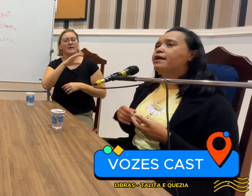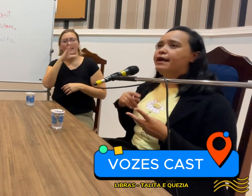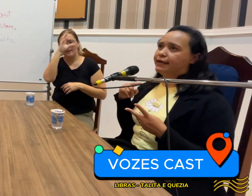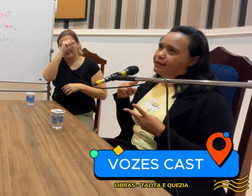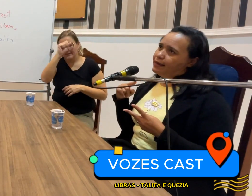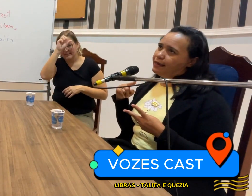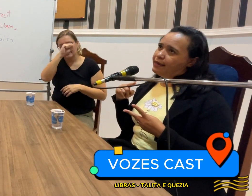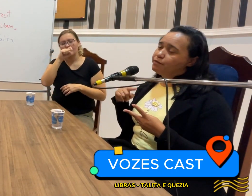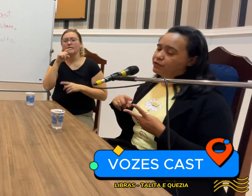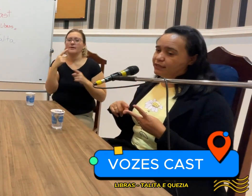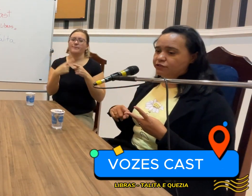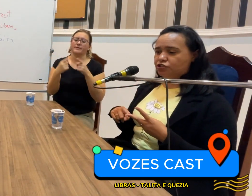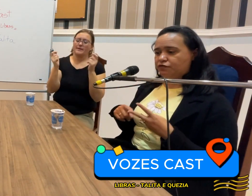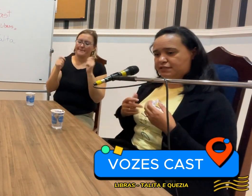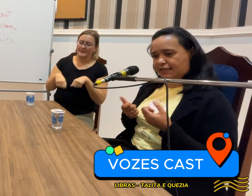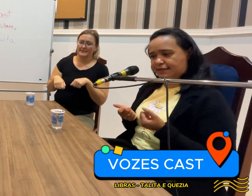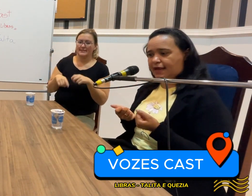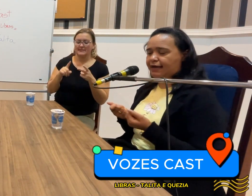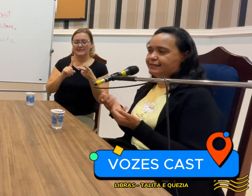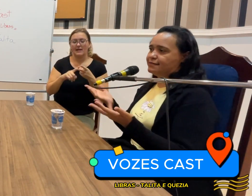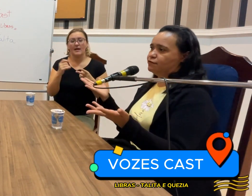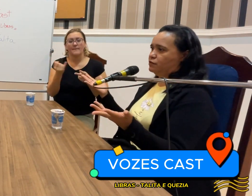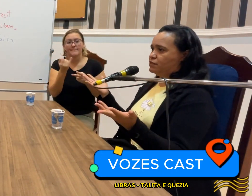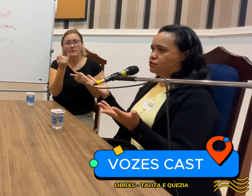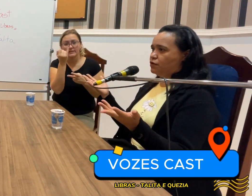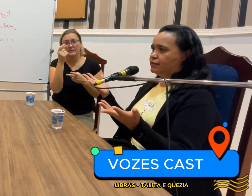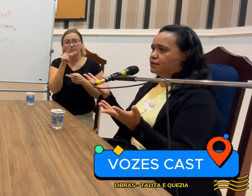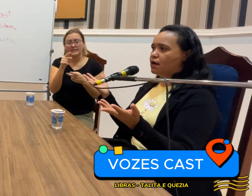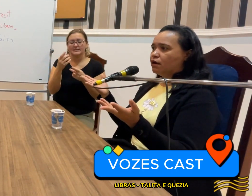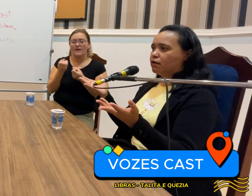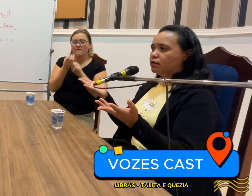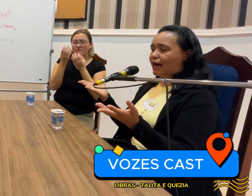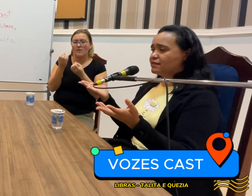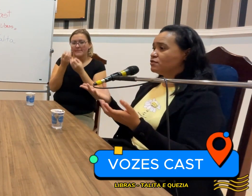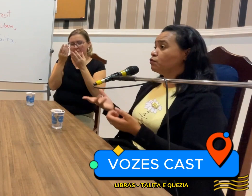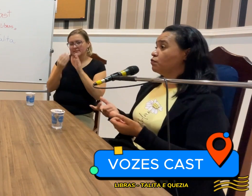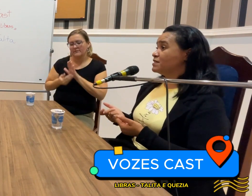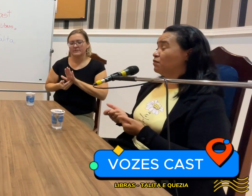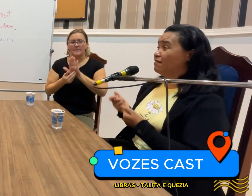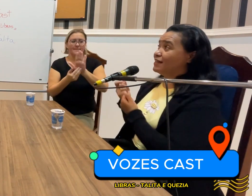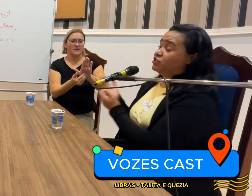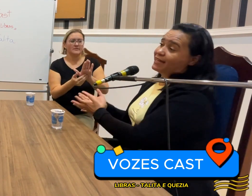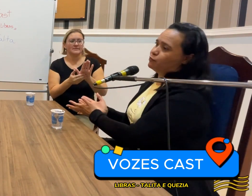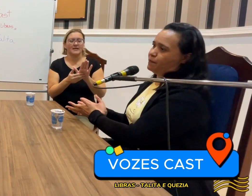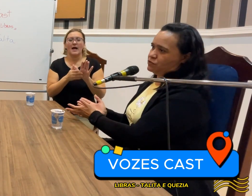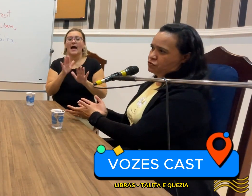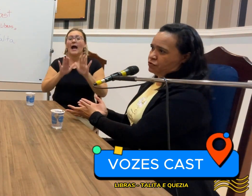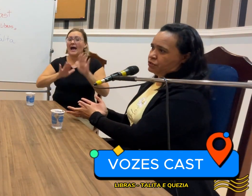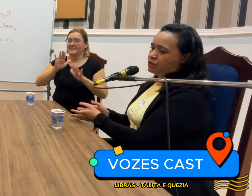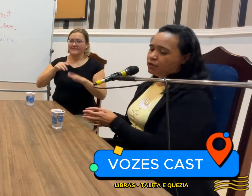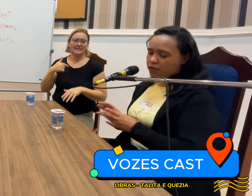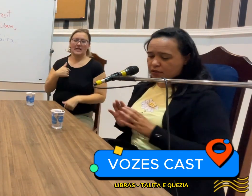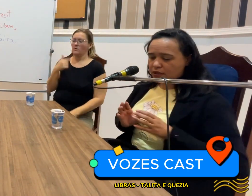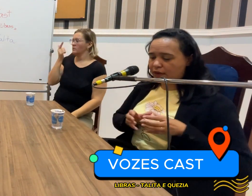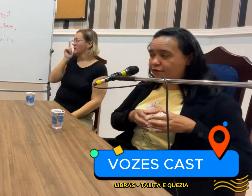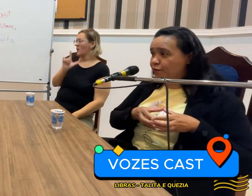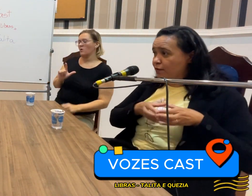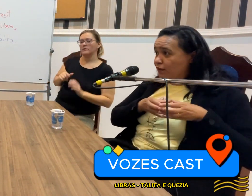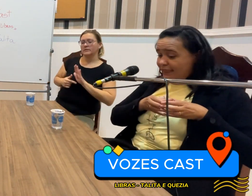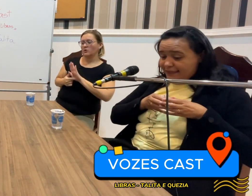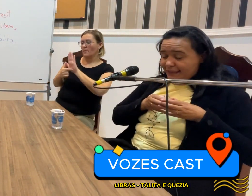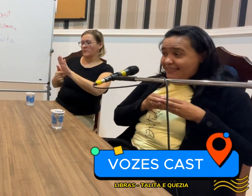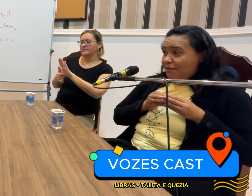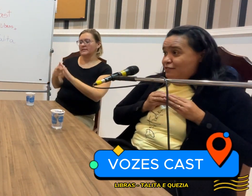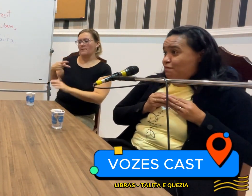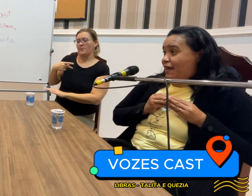necessário, é importante que você traga essas informações. Às vezes eu não consigo levar direto para o pastor. Eu levo para o